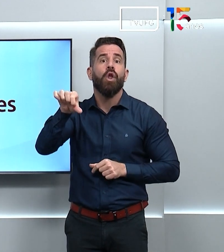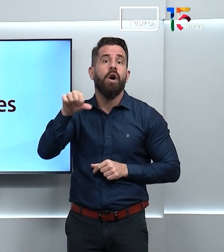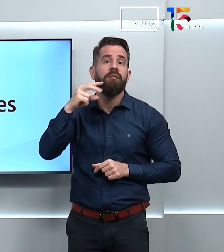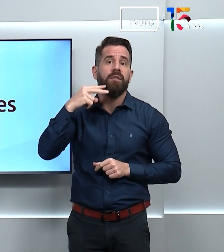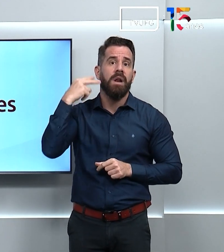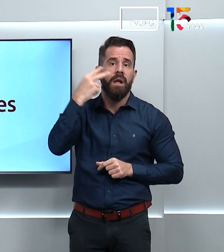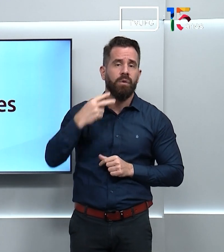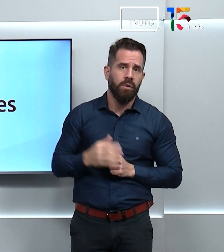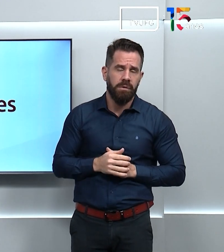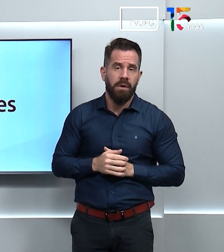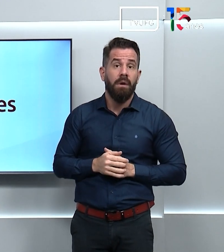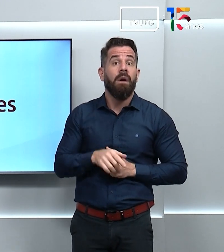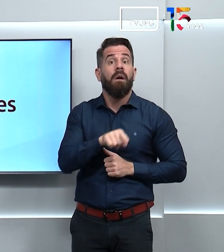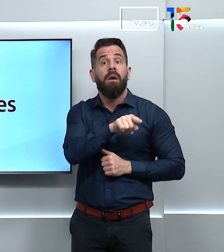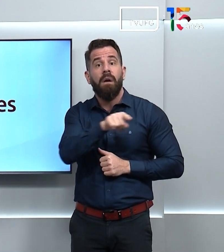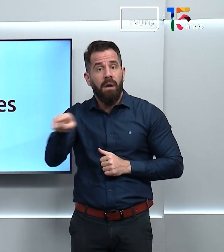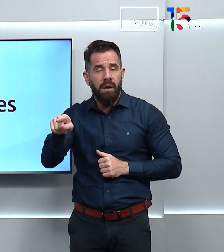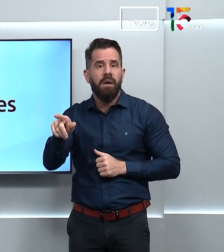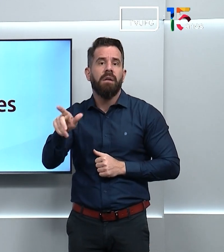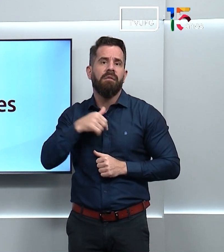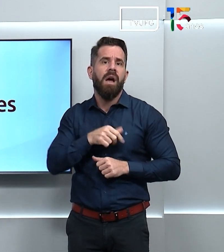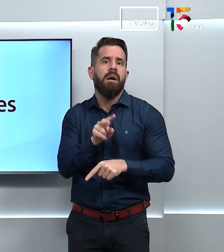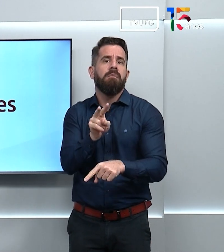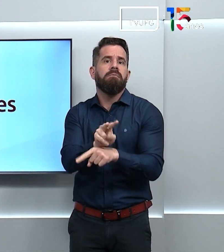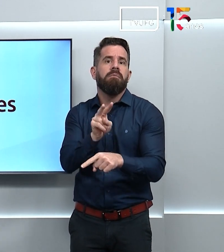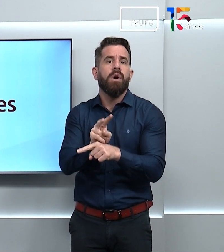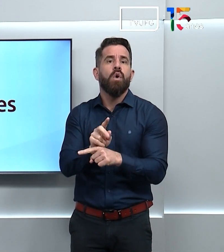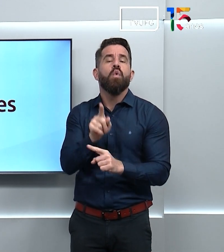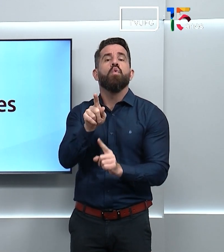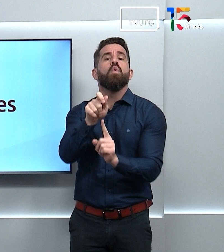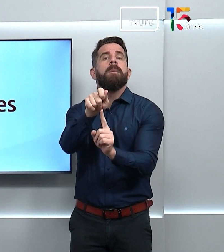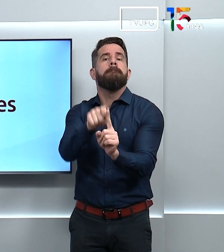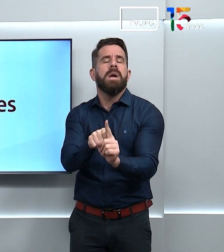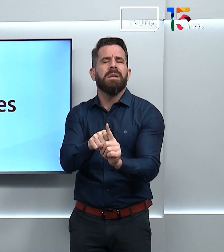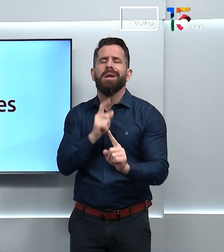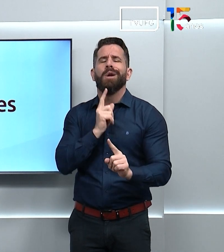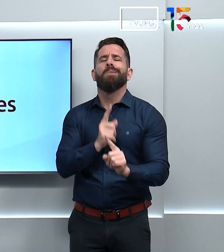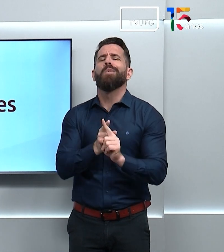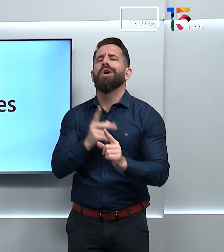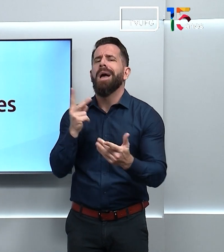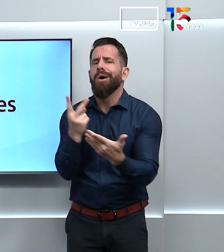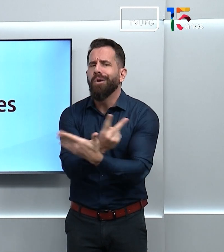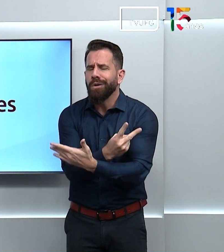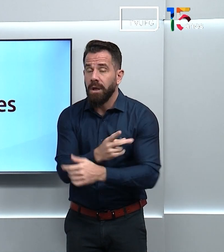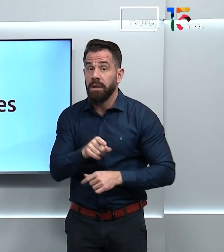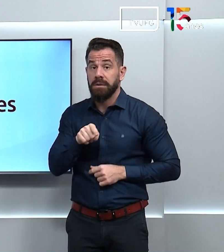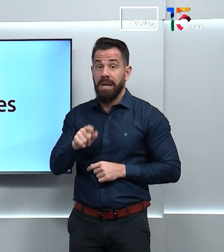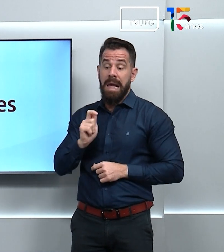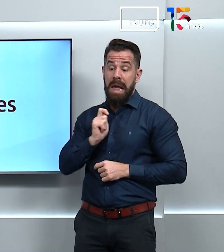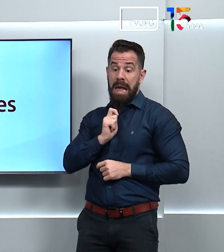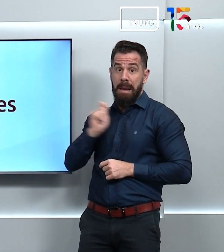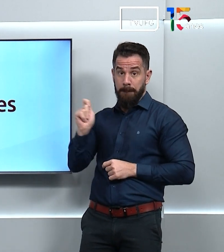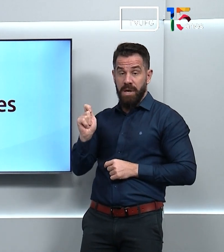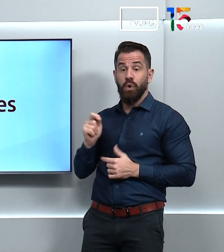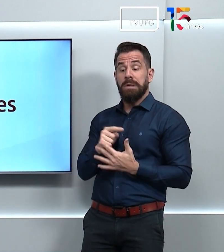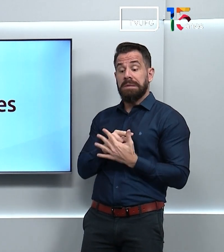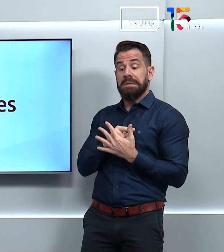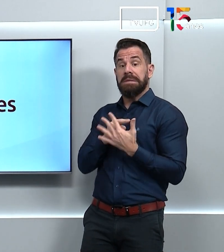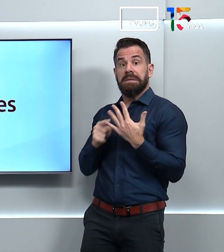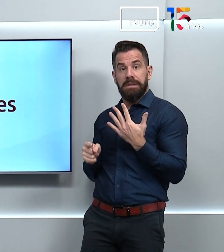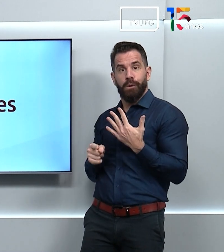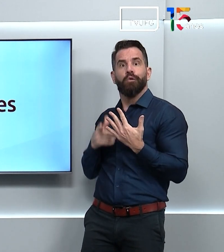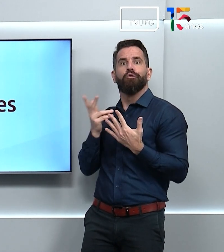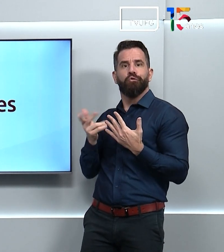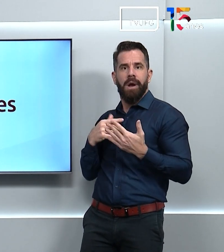vão permanecer no cargo por apenas um mês. Isso acontece porque em abril desse ano, 5 vereadores da cidade foram